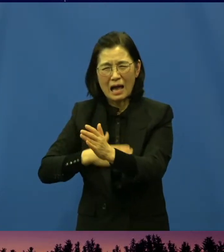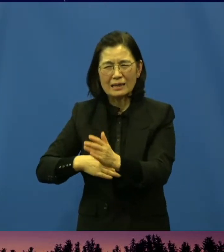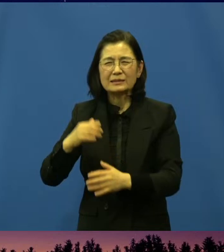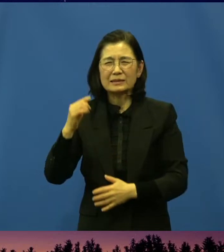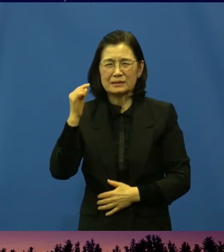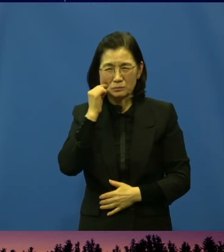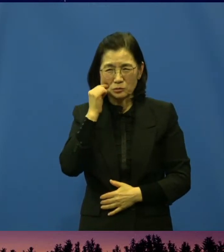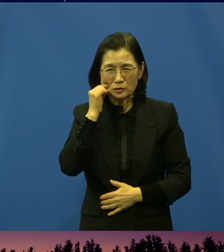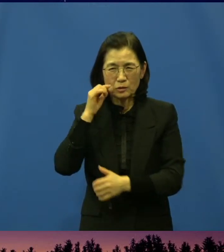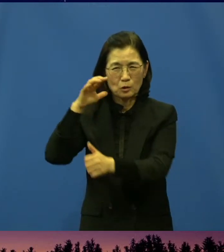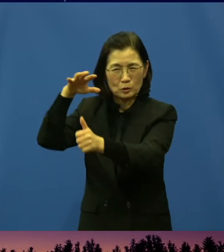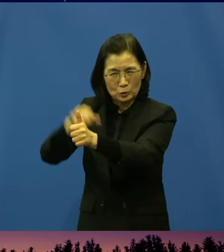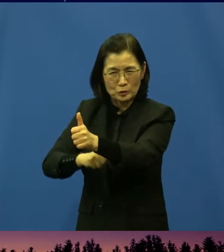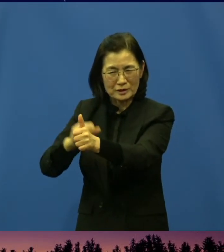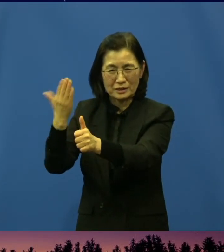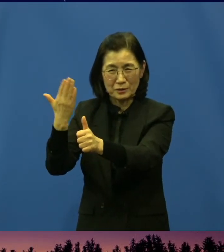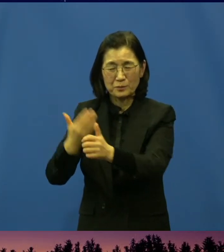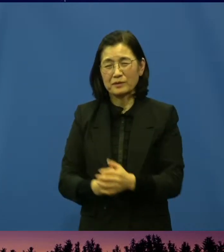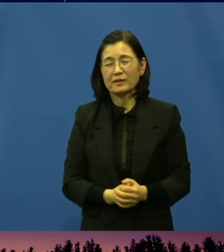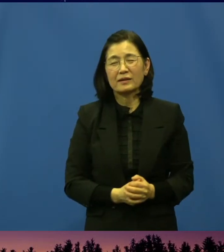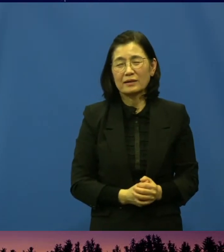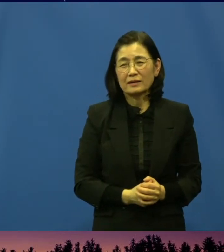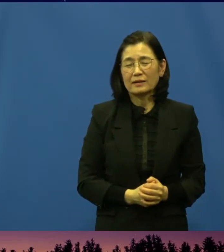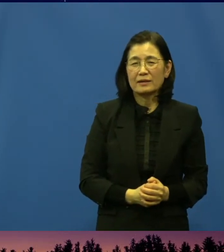결정적인 개입을 놓쳐버리는 거죠.